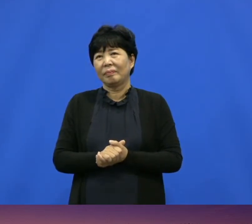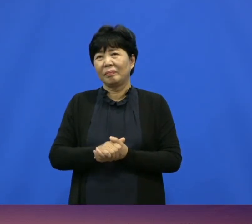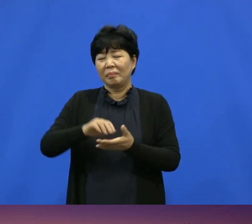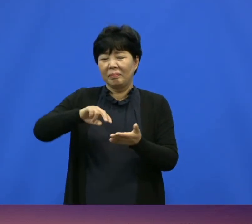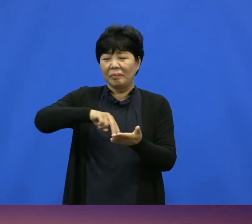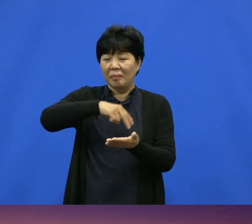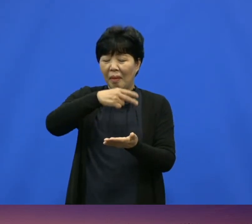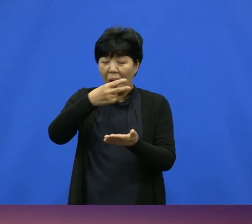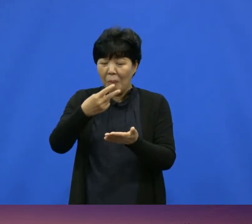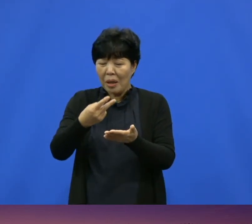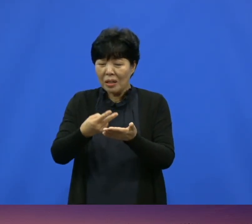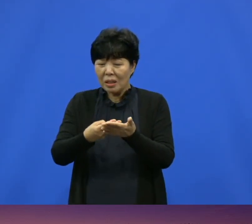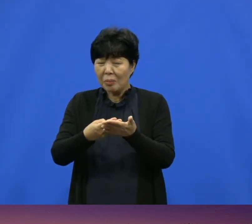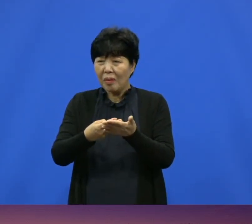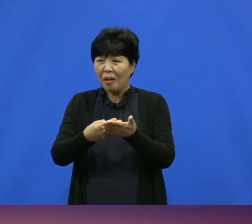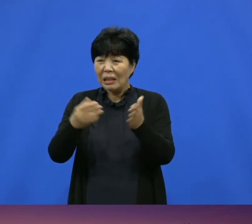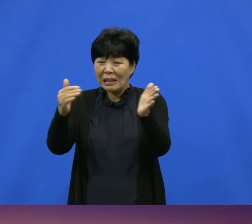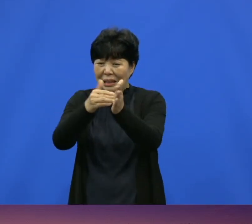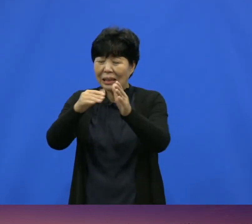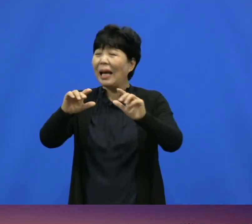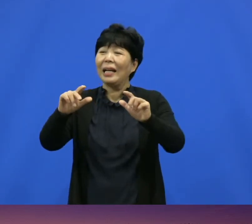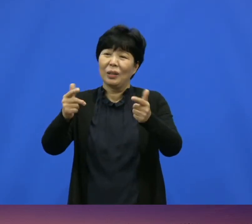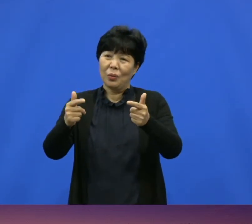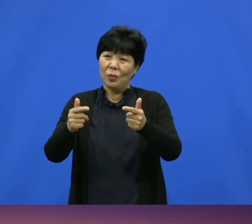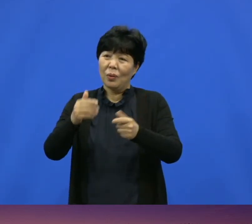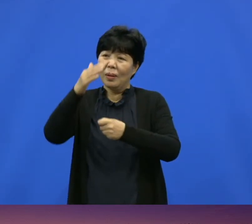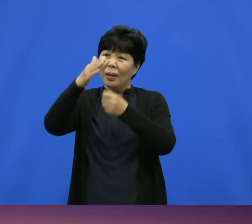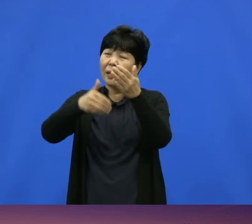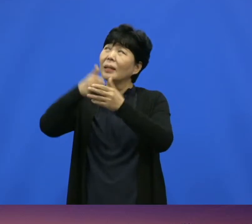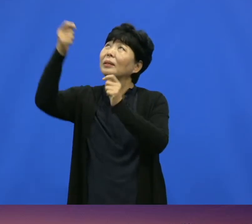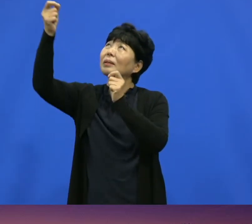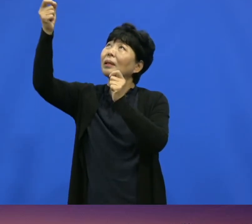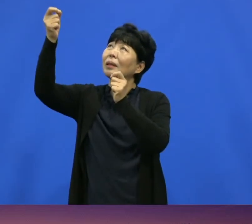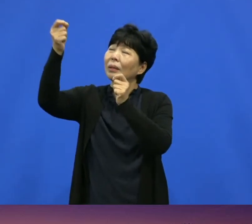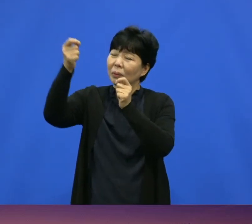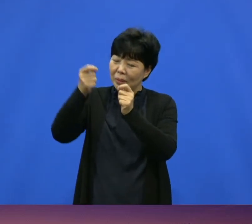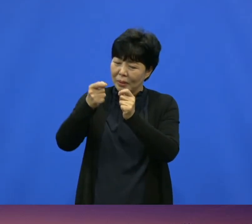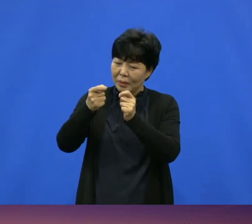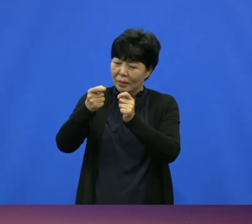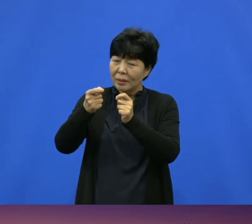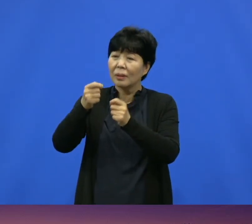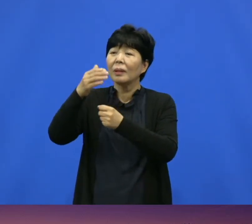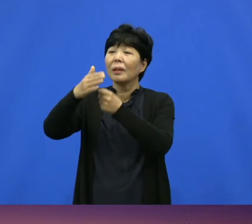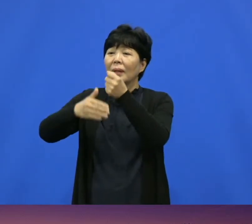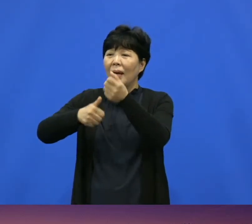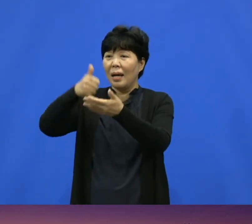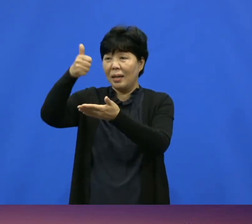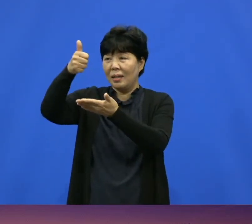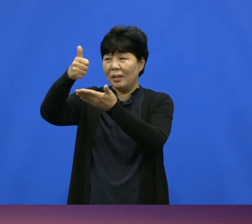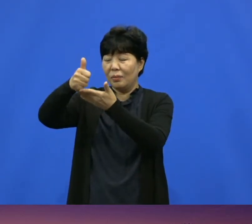끝이라고 하는 그 지점에서 하나님이 다가오셔서 하나님이 우리를 사랑하신다는 것을 가르쳐 주십니다.